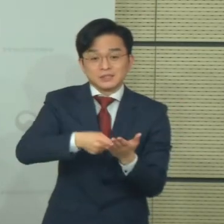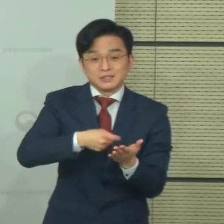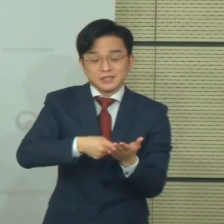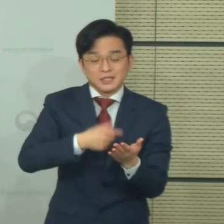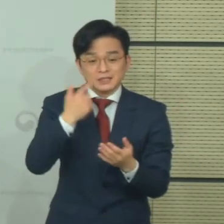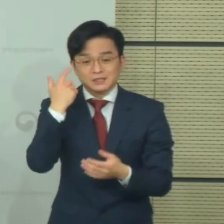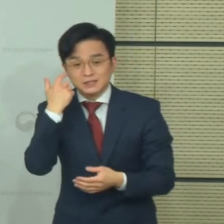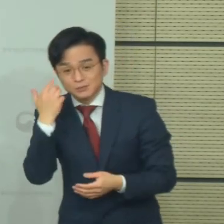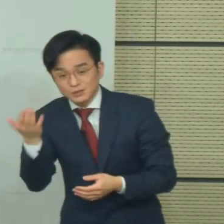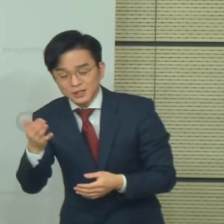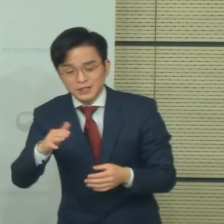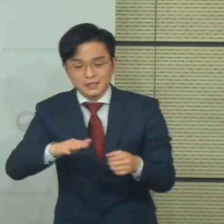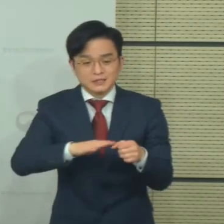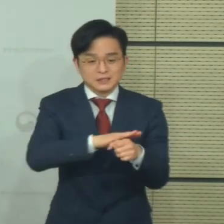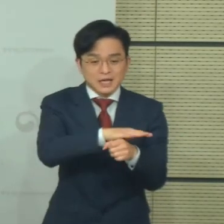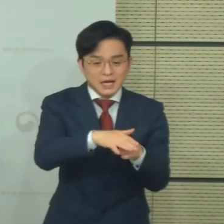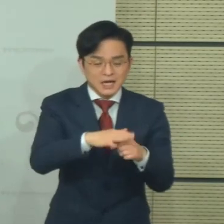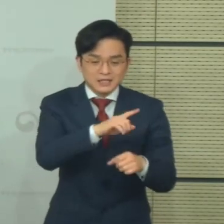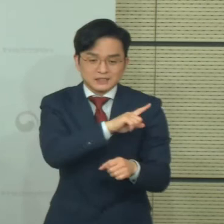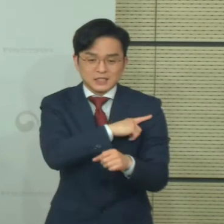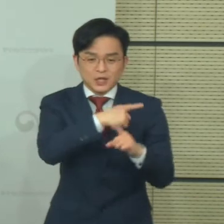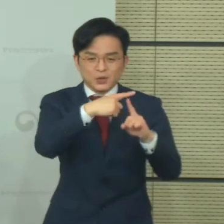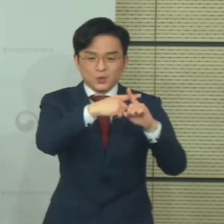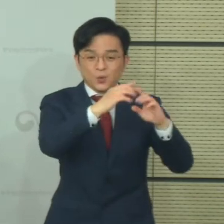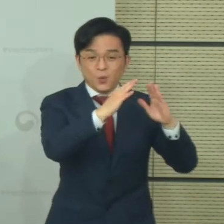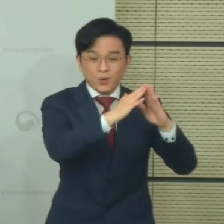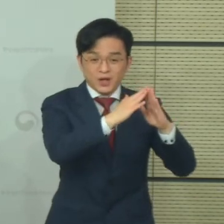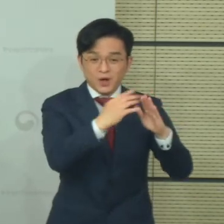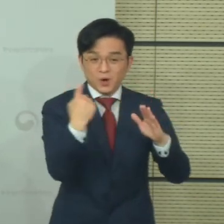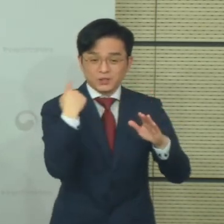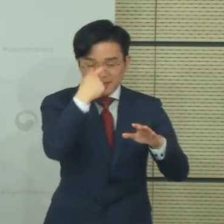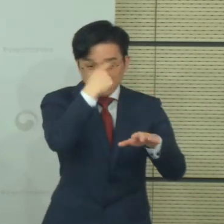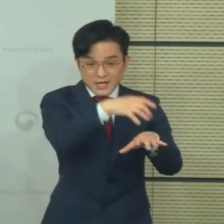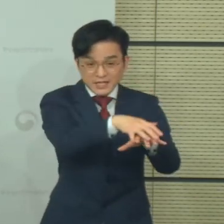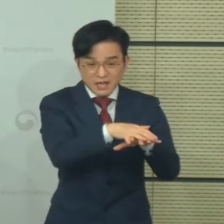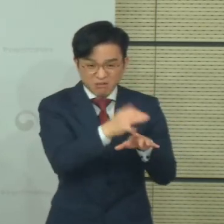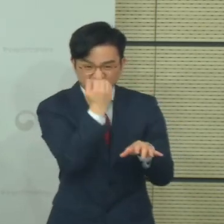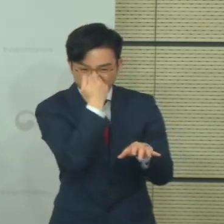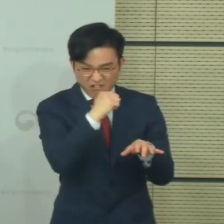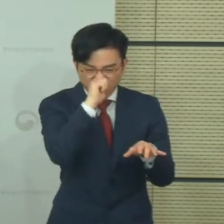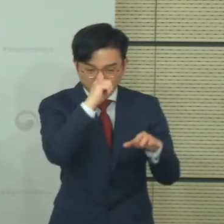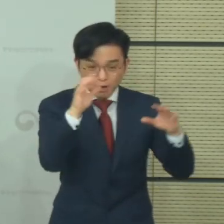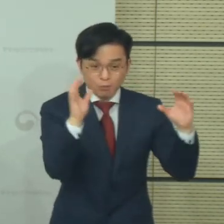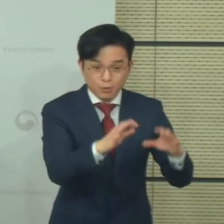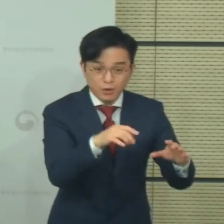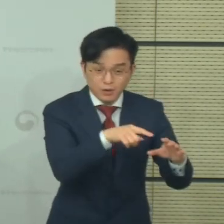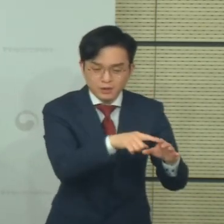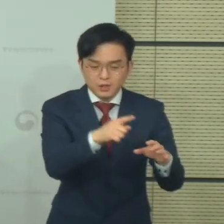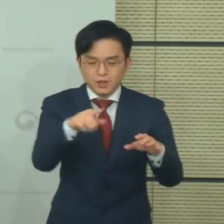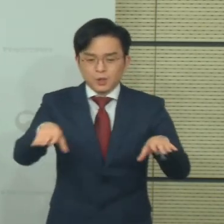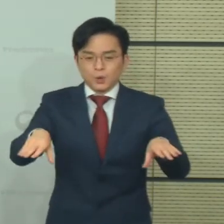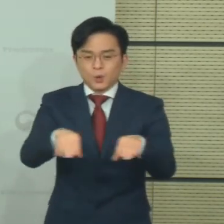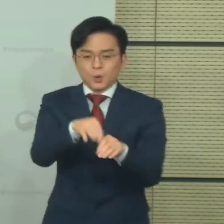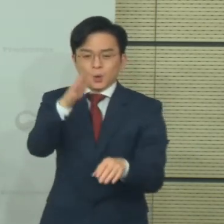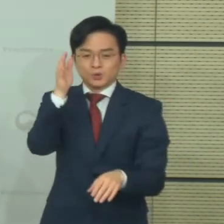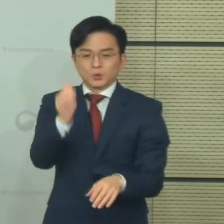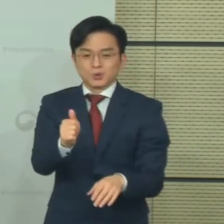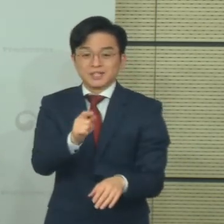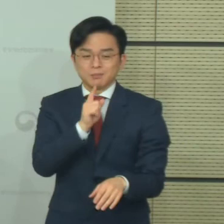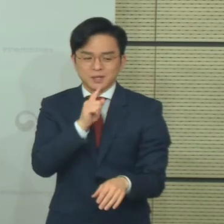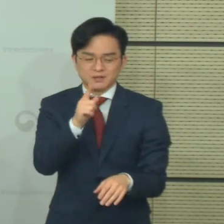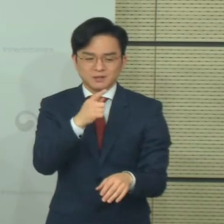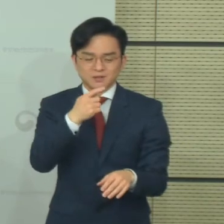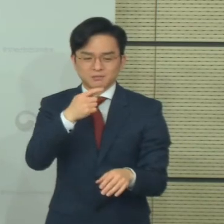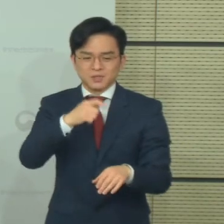사랑제일교회의 총리께서 법적 조치를 하시겠다고 했는데 벌금 300만 원을 조치하시겠다는 것인지